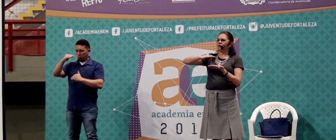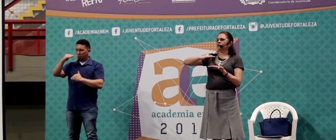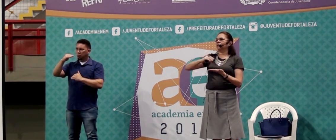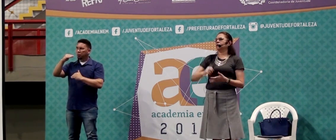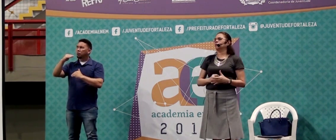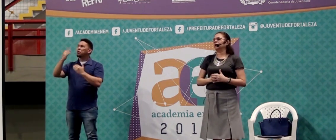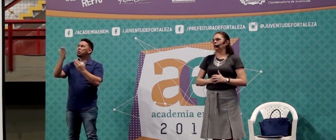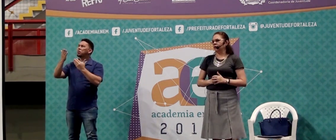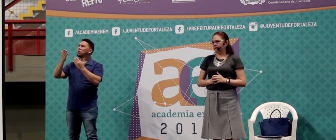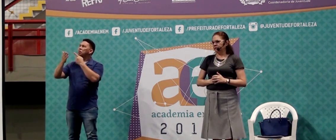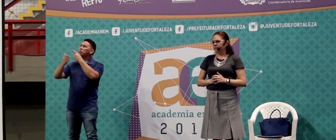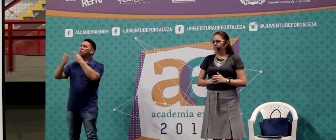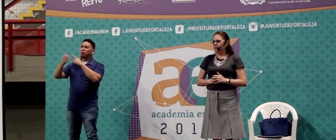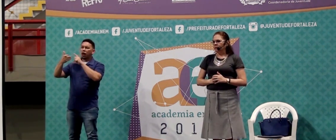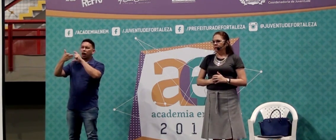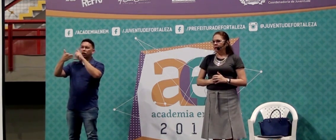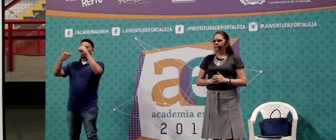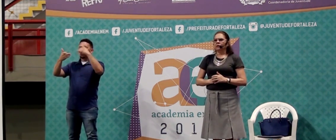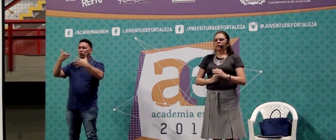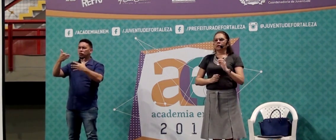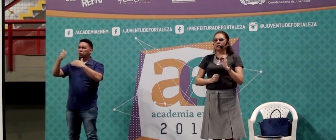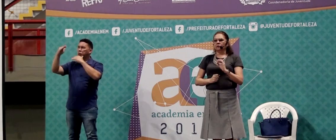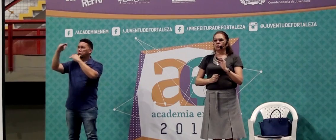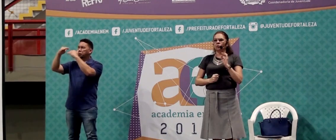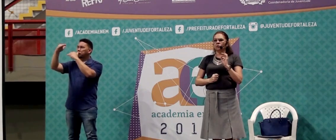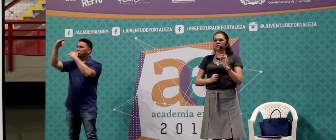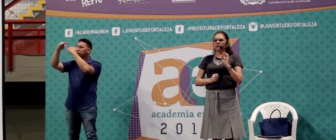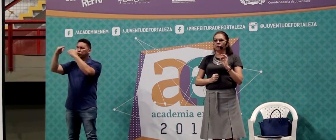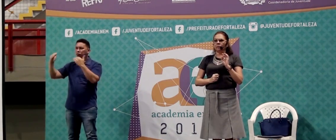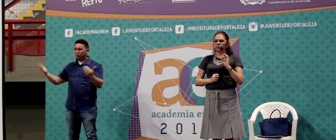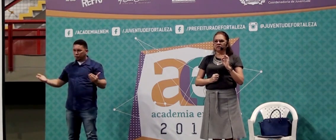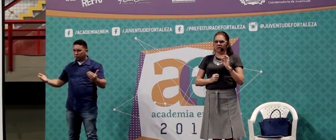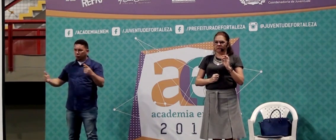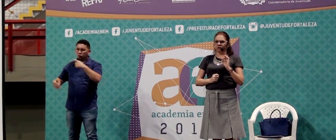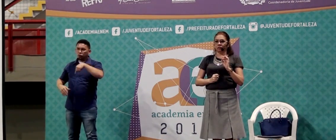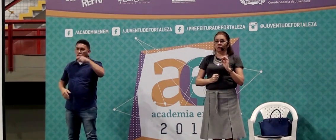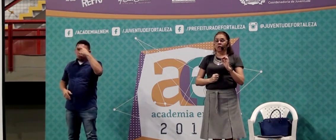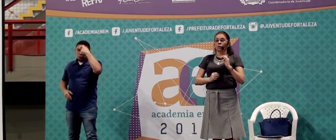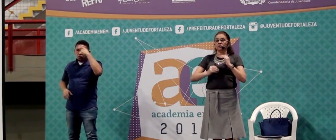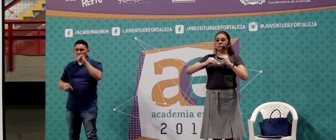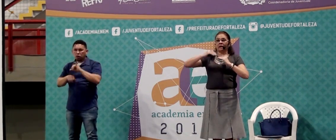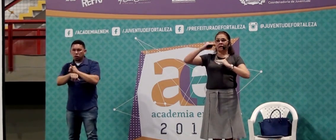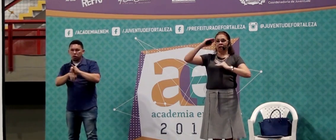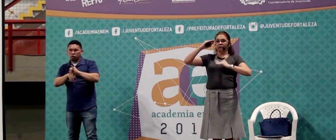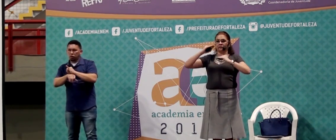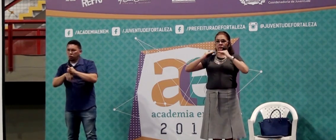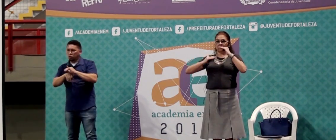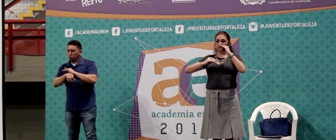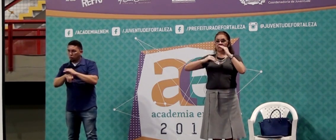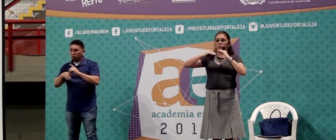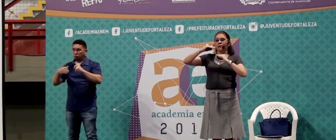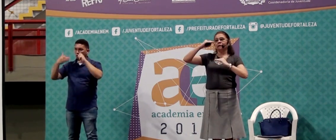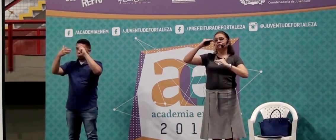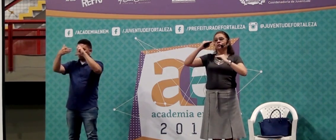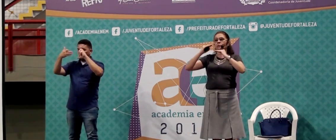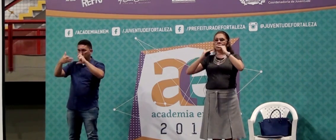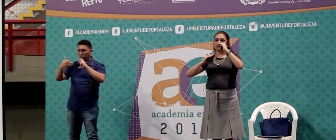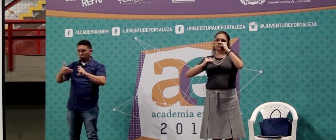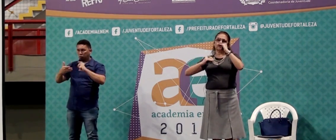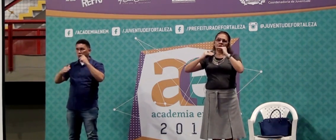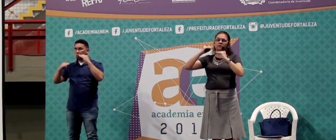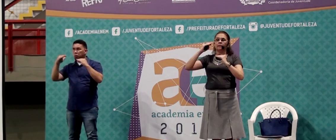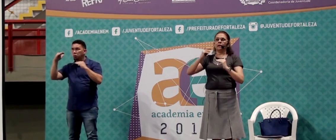do desenvolvimento menores. Tá? Então, usem o bom senso. Os parágrafos são mais